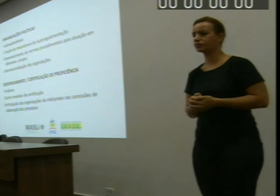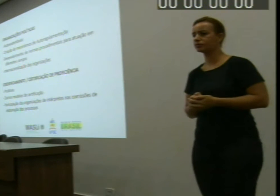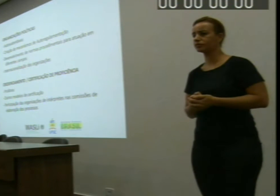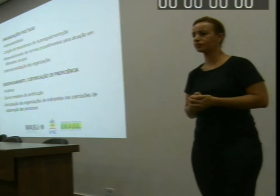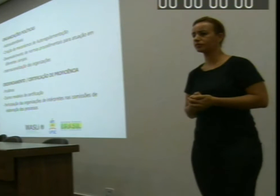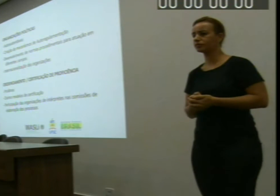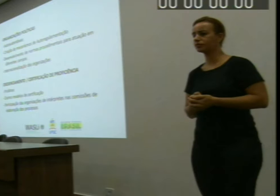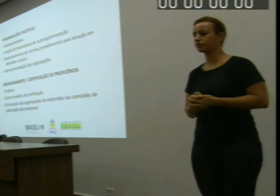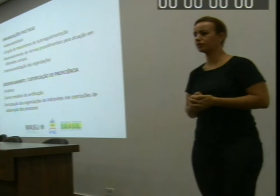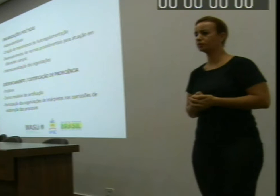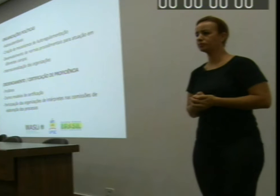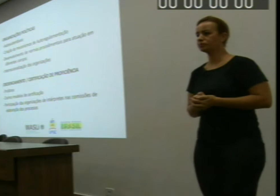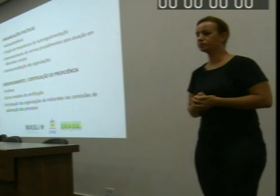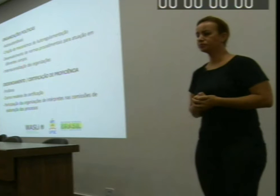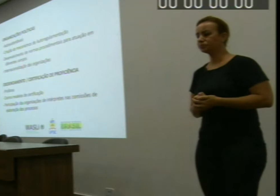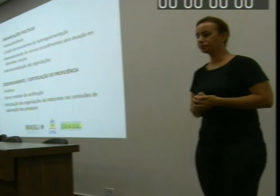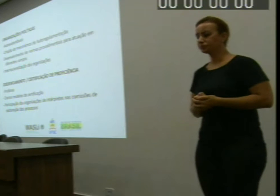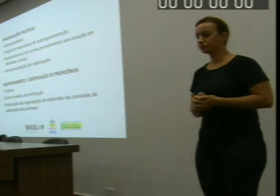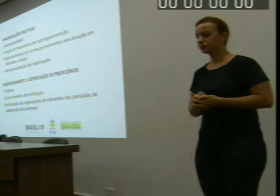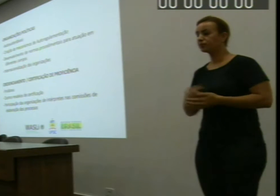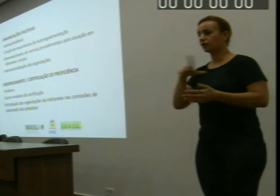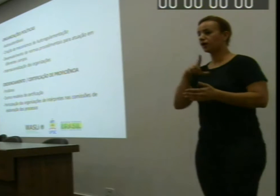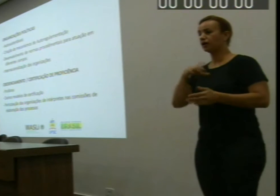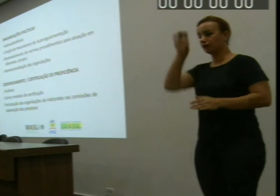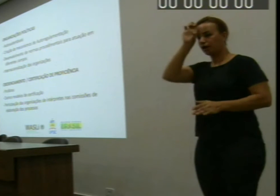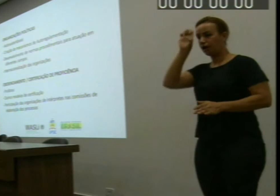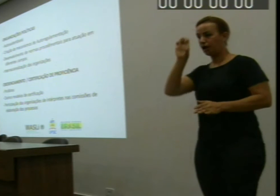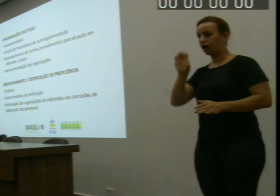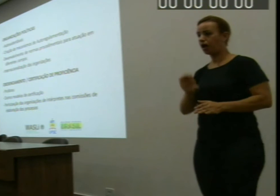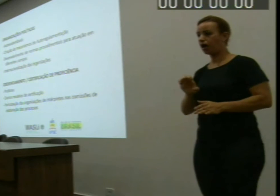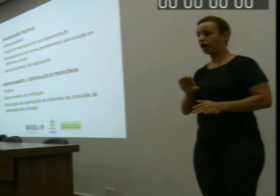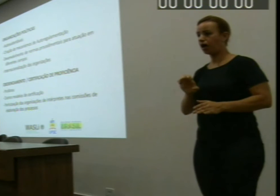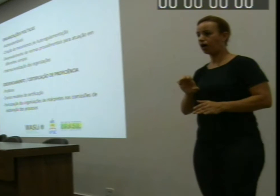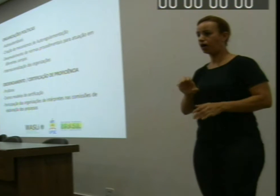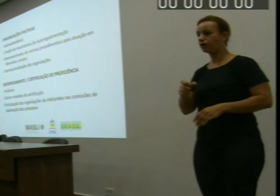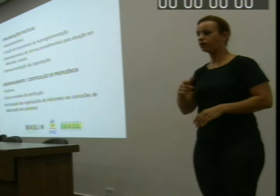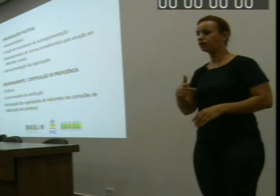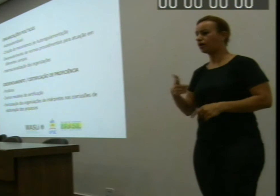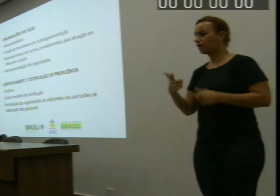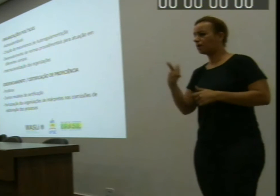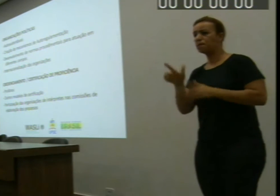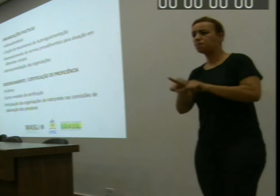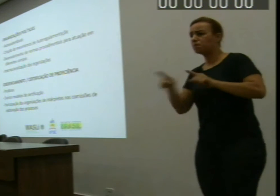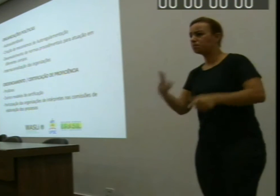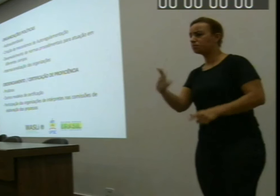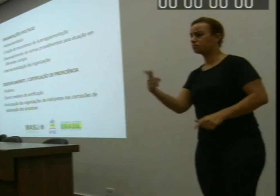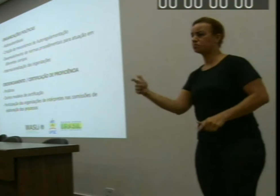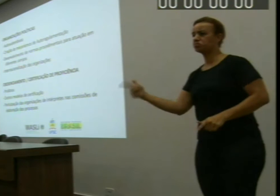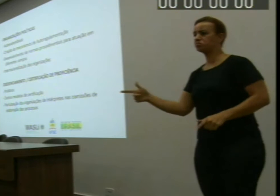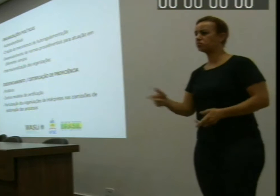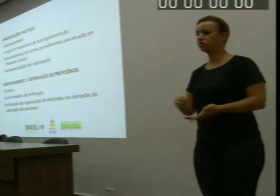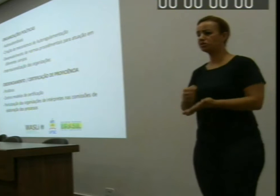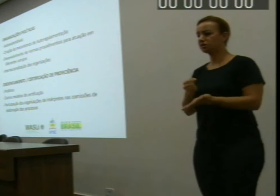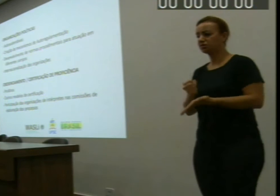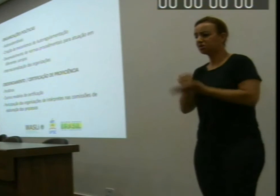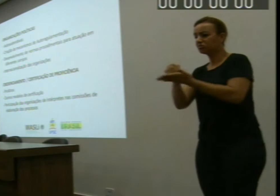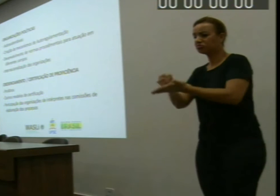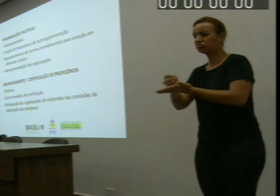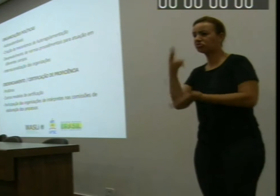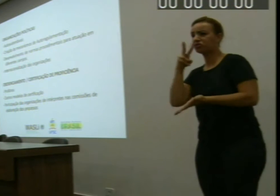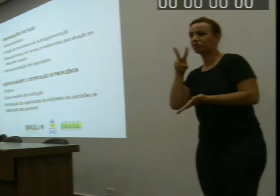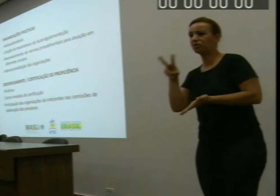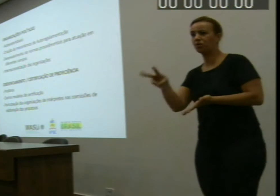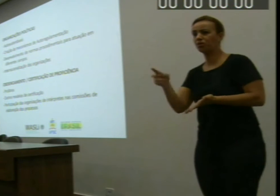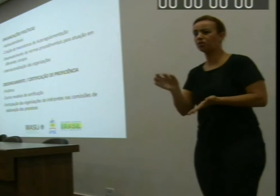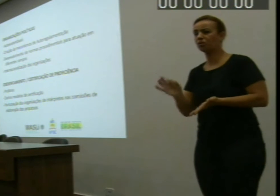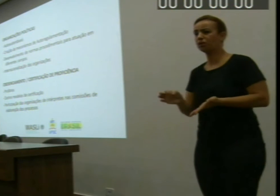né então a gente tem código de ética Mas a gente não tem ninguém que fiscalize uma uma quebra do decoro ético né a